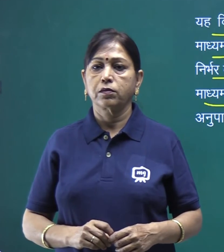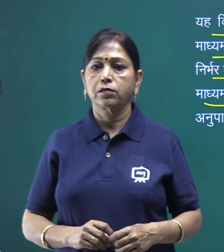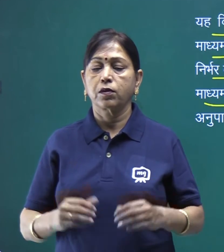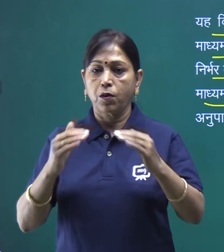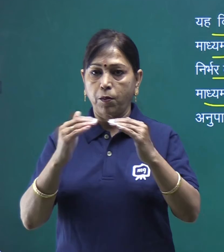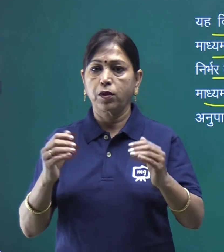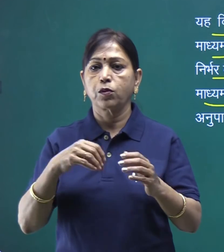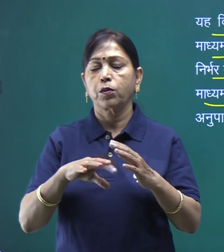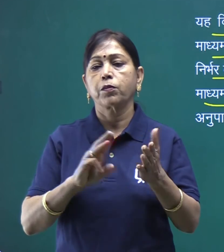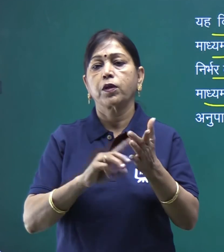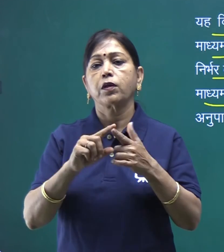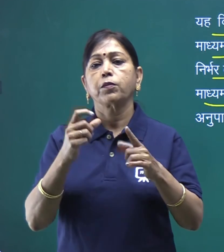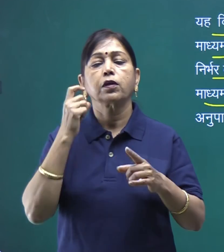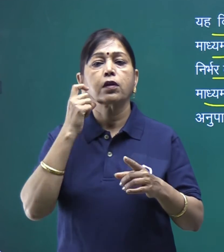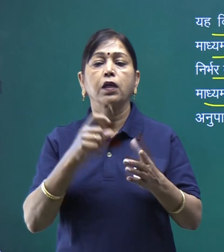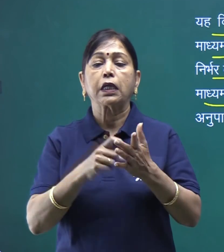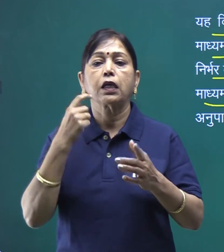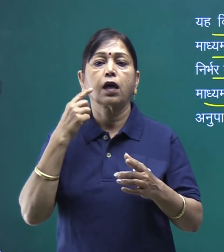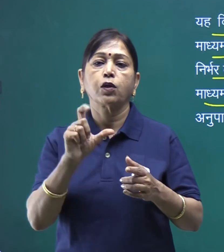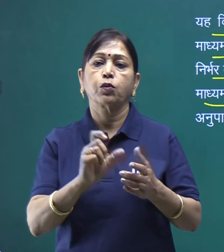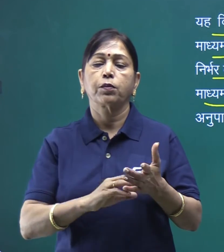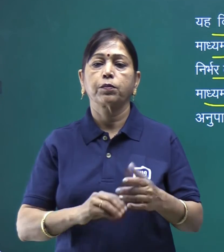माध्यमों में